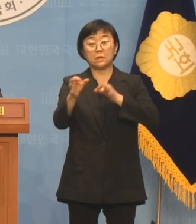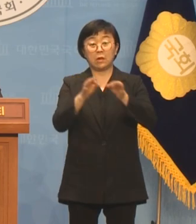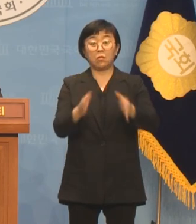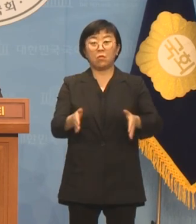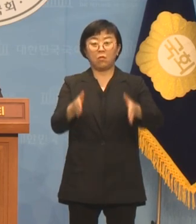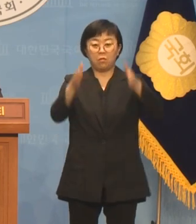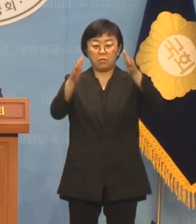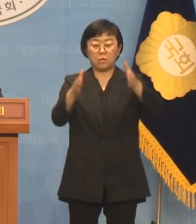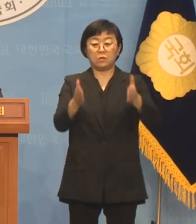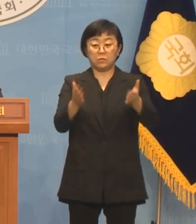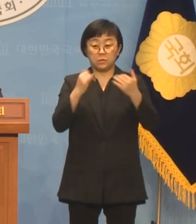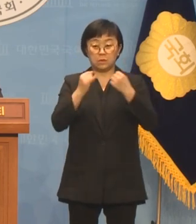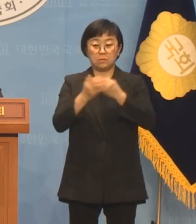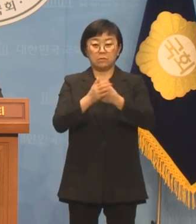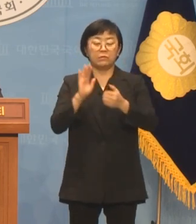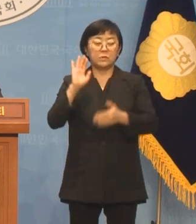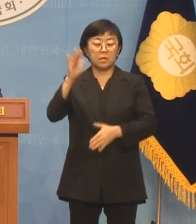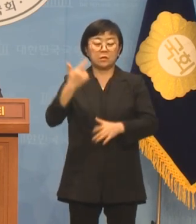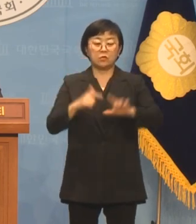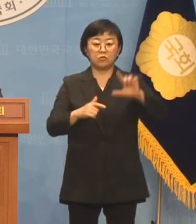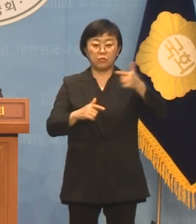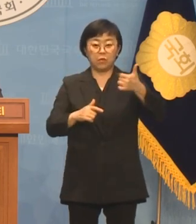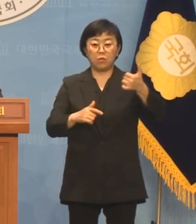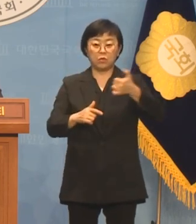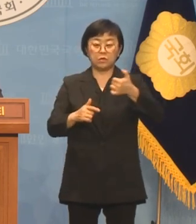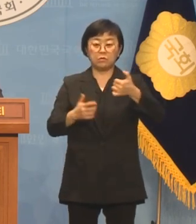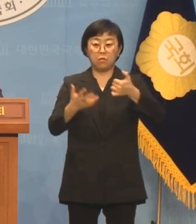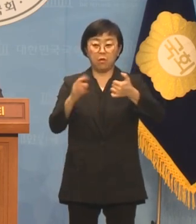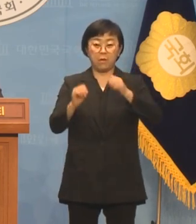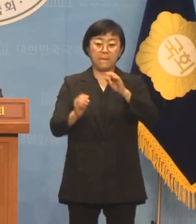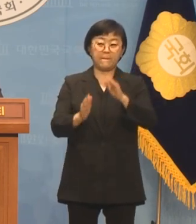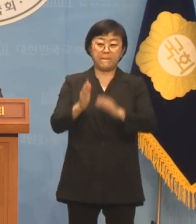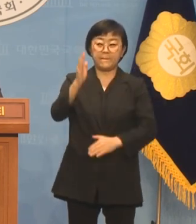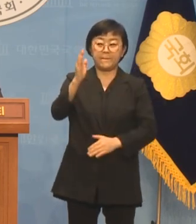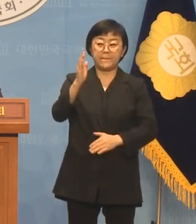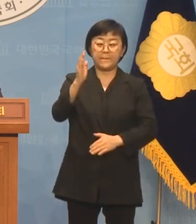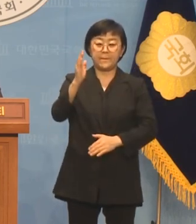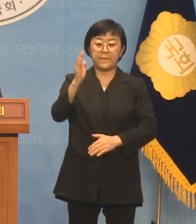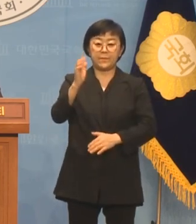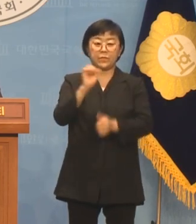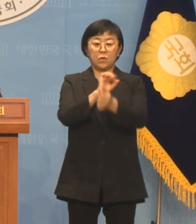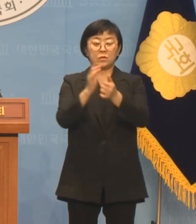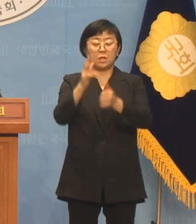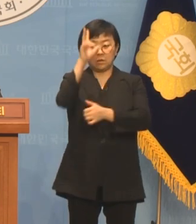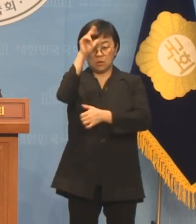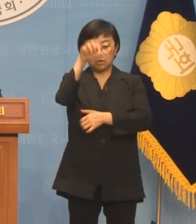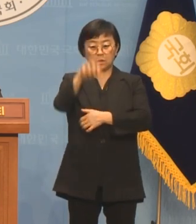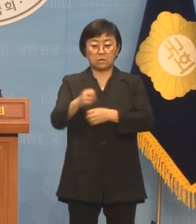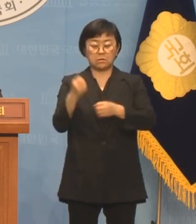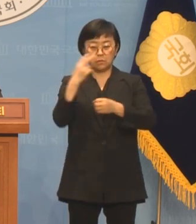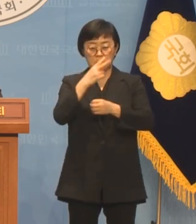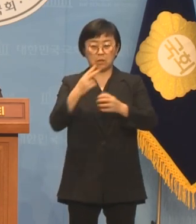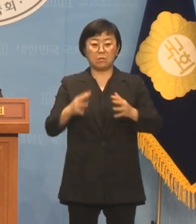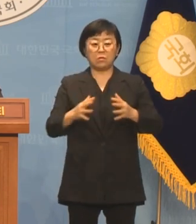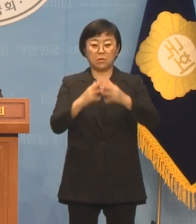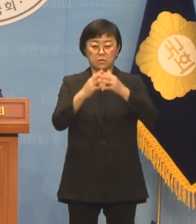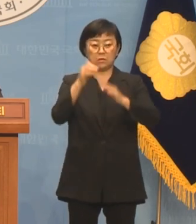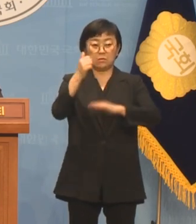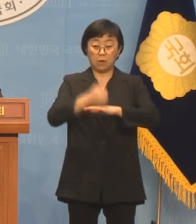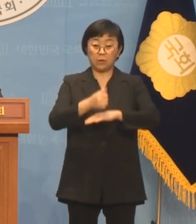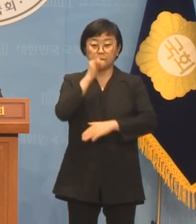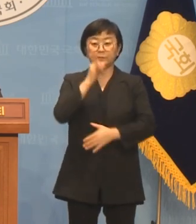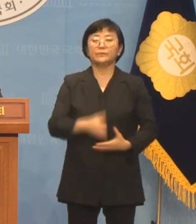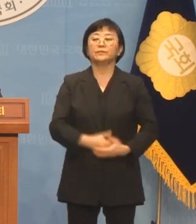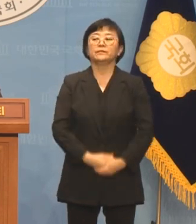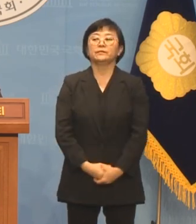유치했으며 최근에는 650억 원이 넘는 동작경찰서 재건축 등의 성과도